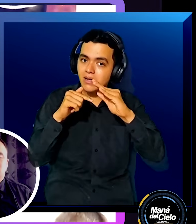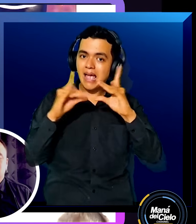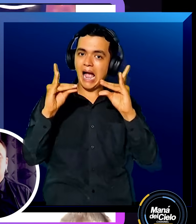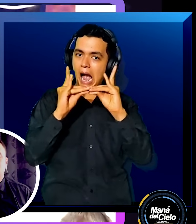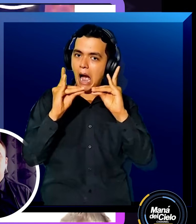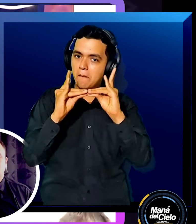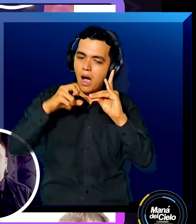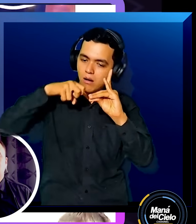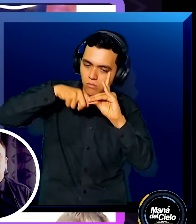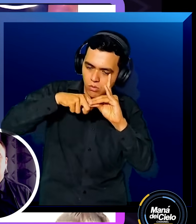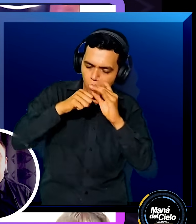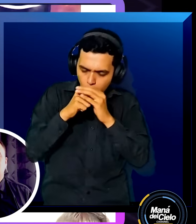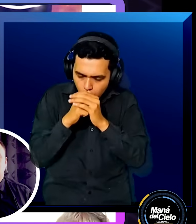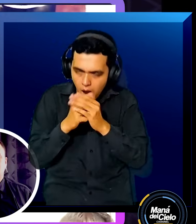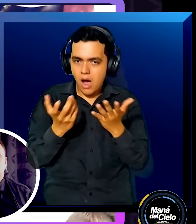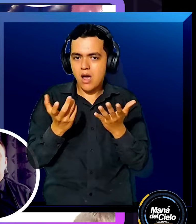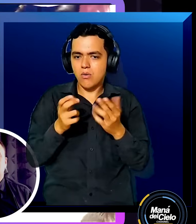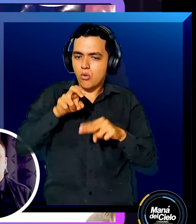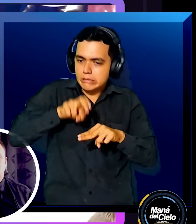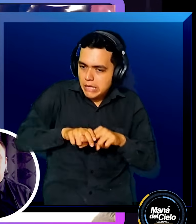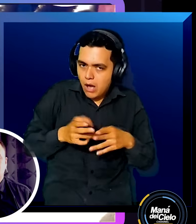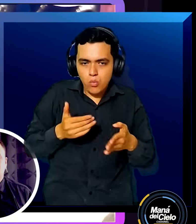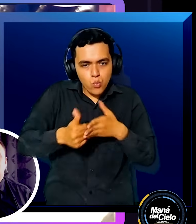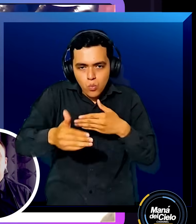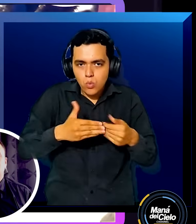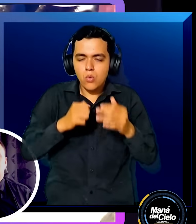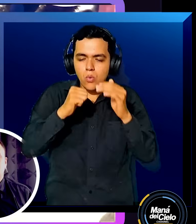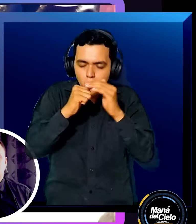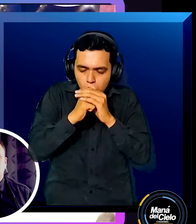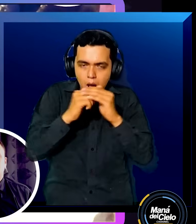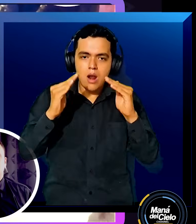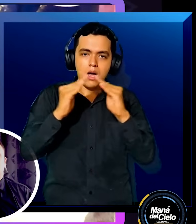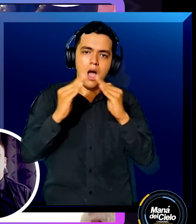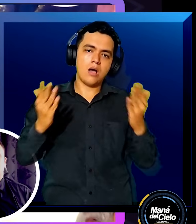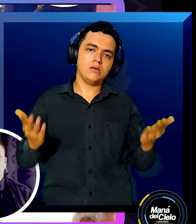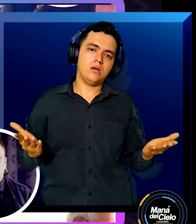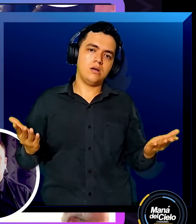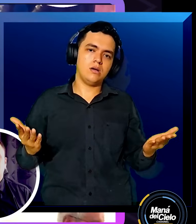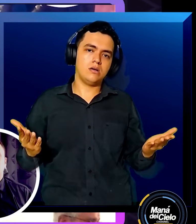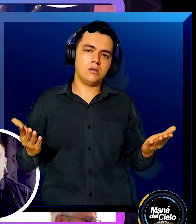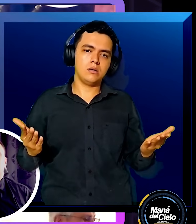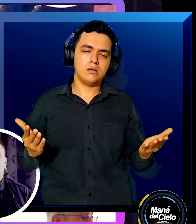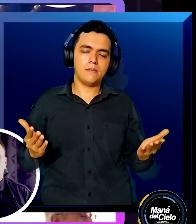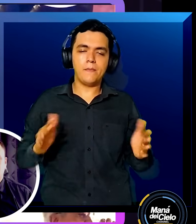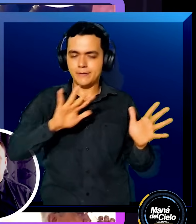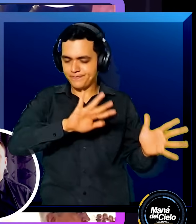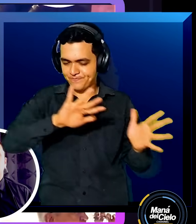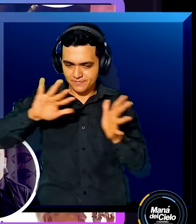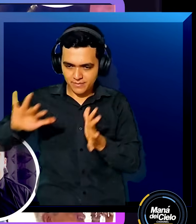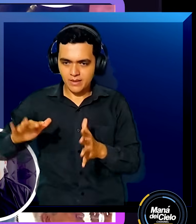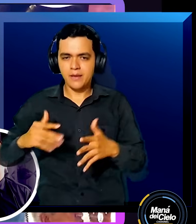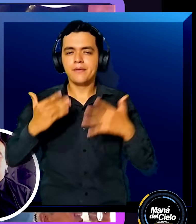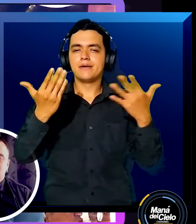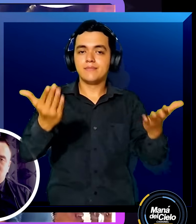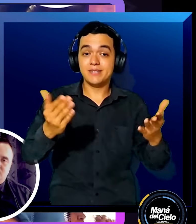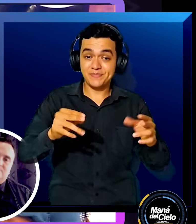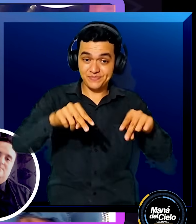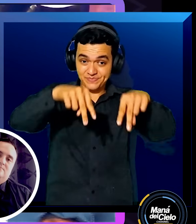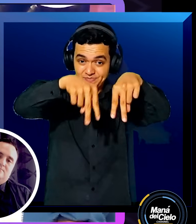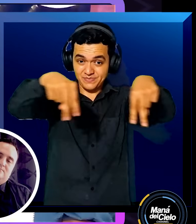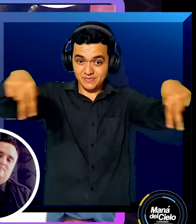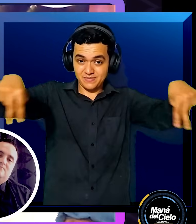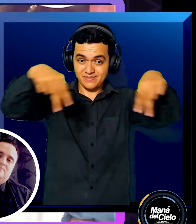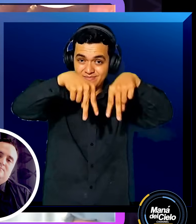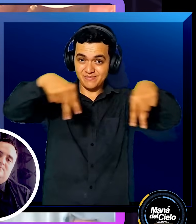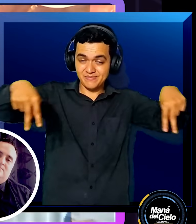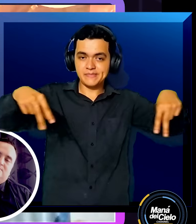no tiene fuerzas. ¿Cómo necesitamos en la iglesia gente poderosa para orar? Vea, en la iglesia tenemos músicos, que Dios los bendiga.